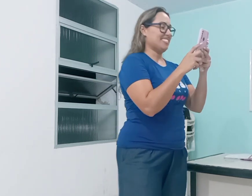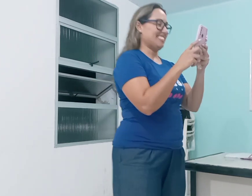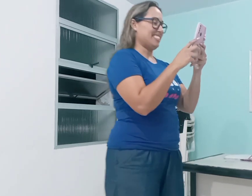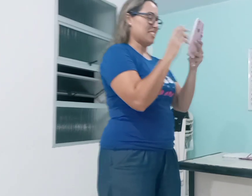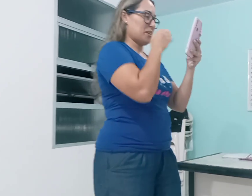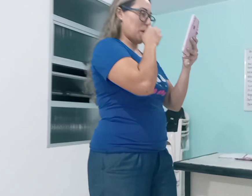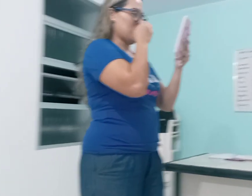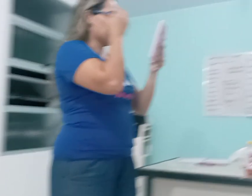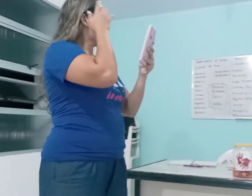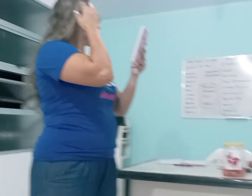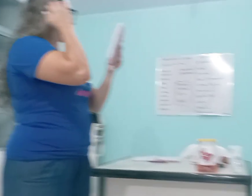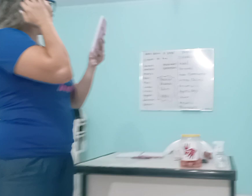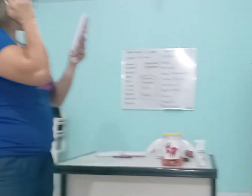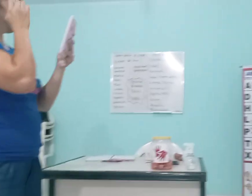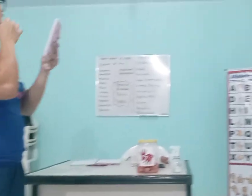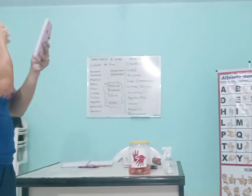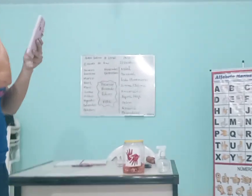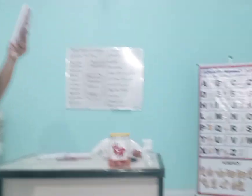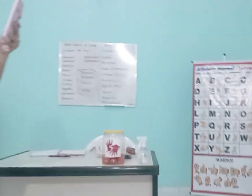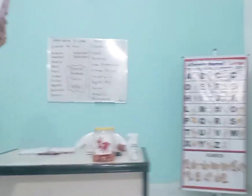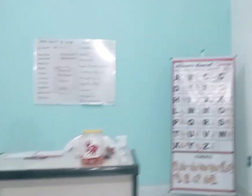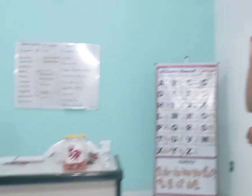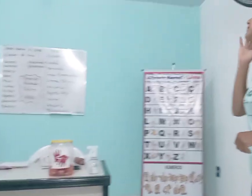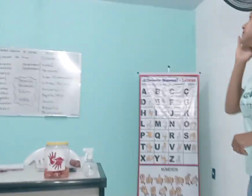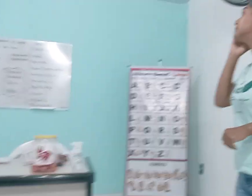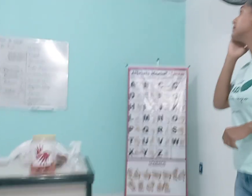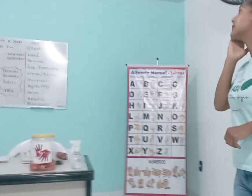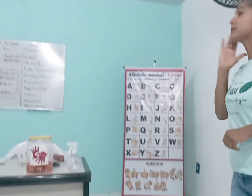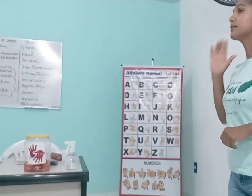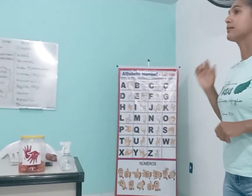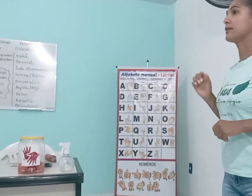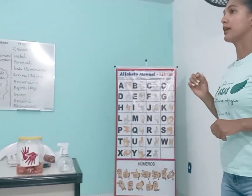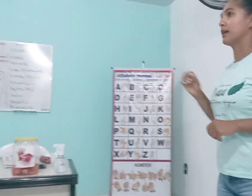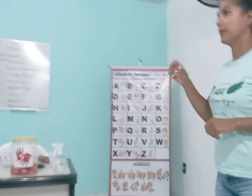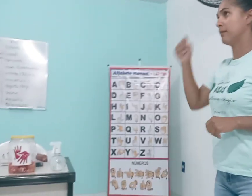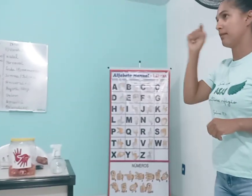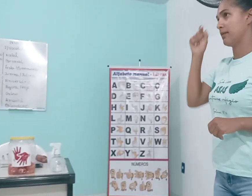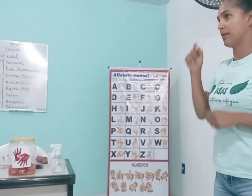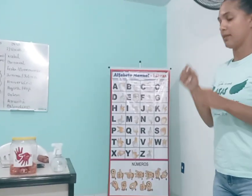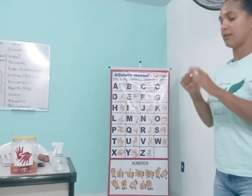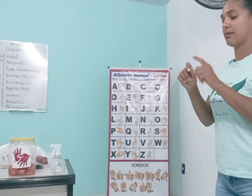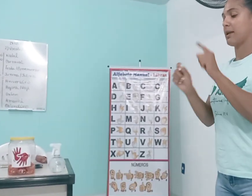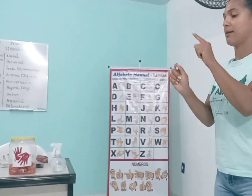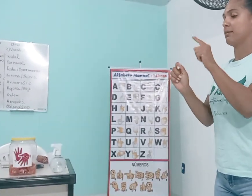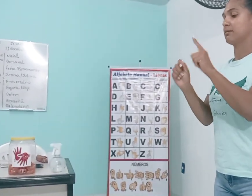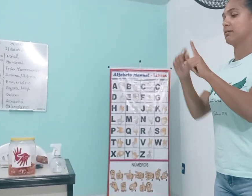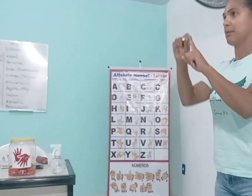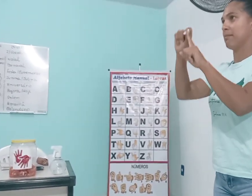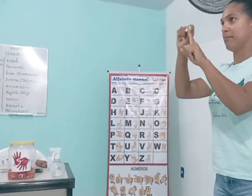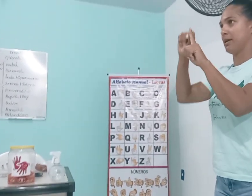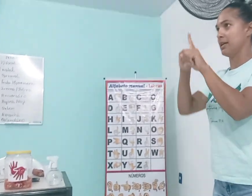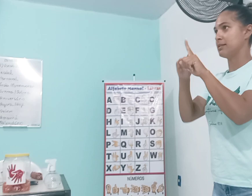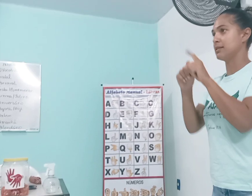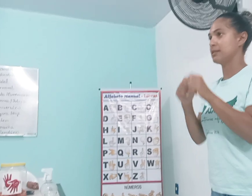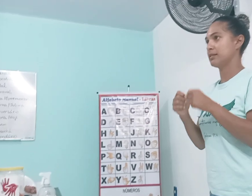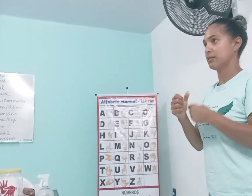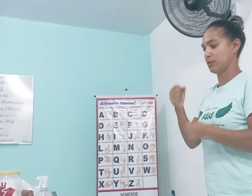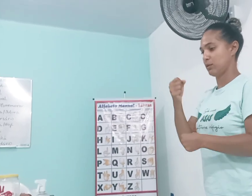cor. O Márcio vai fazer meses do ano. Meses do ano.